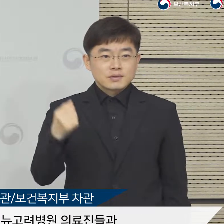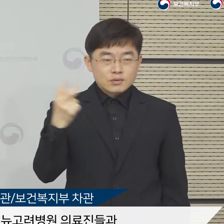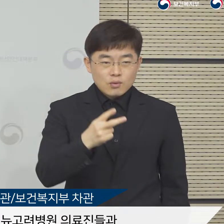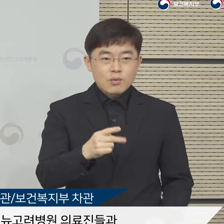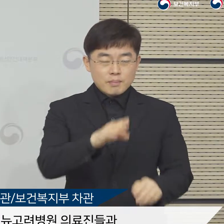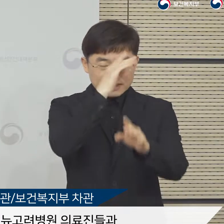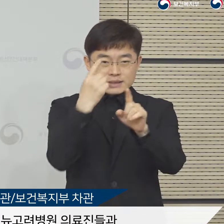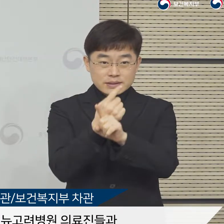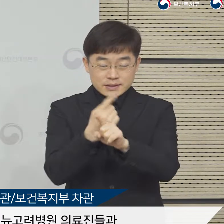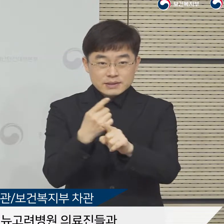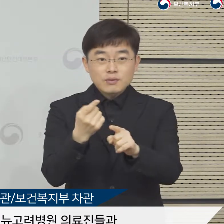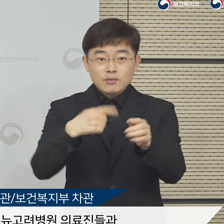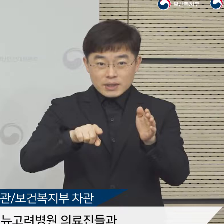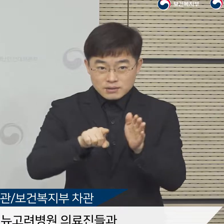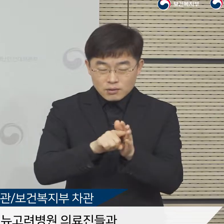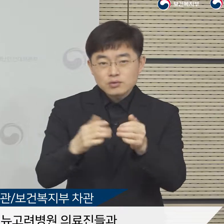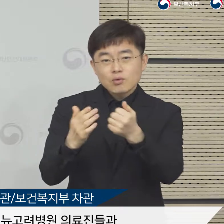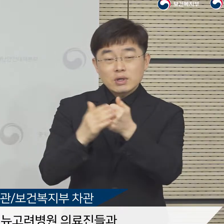운영을 위해서